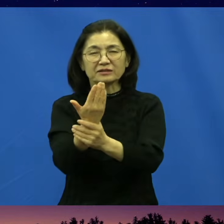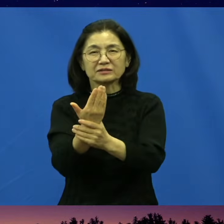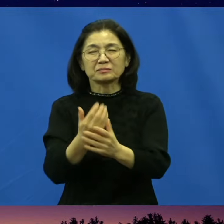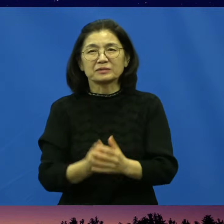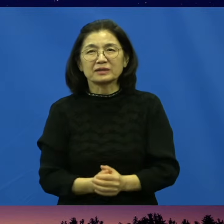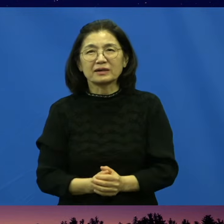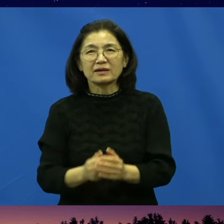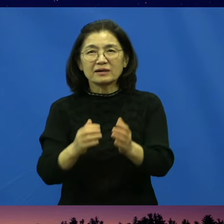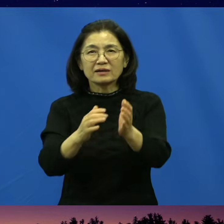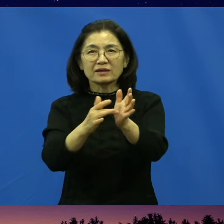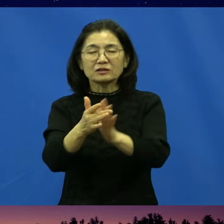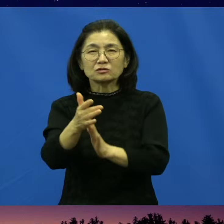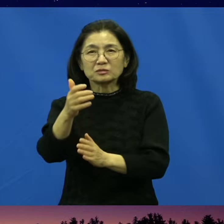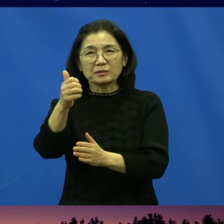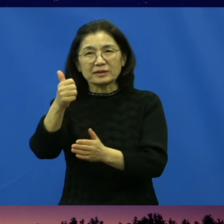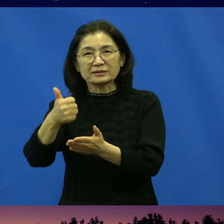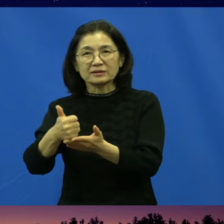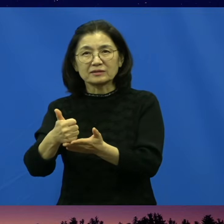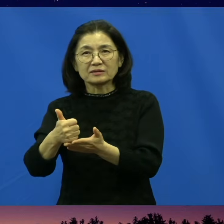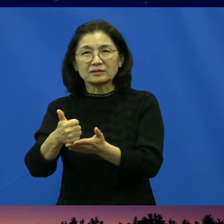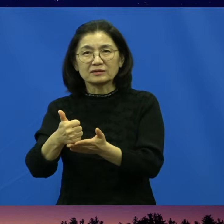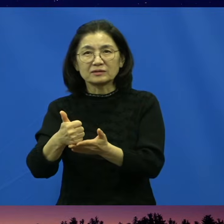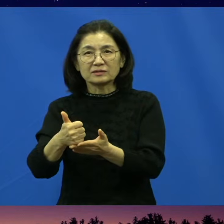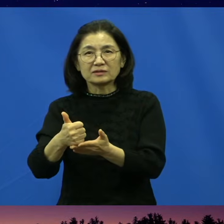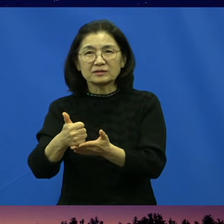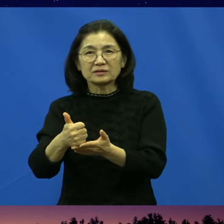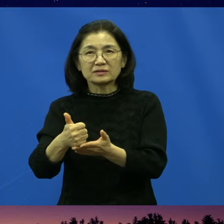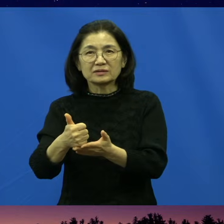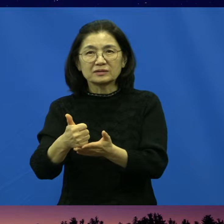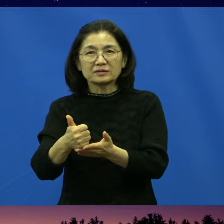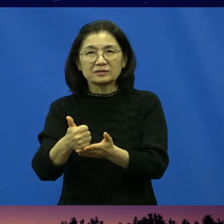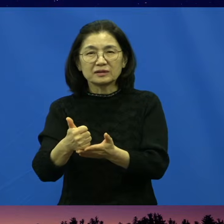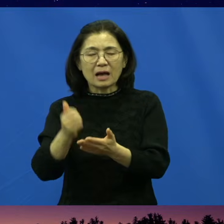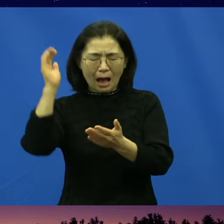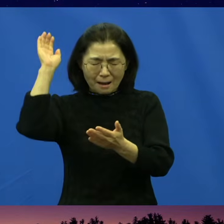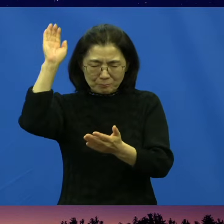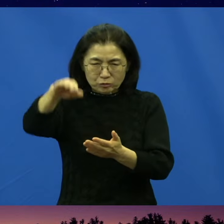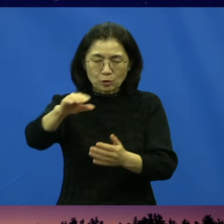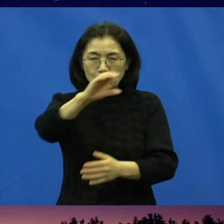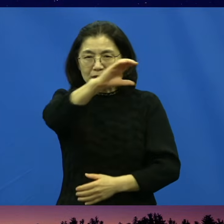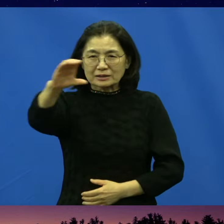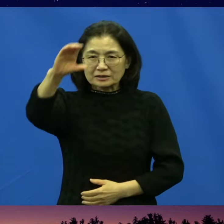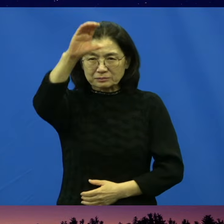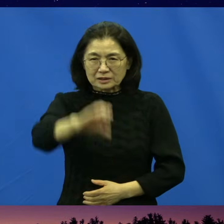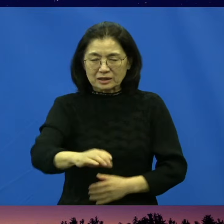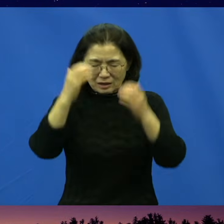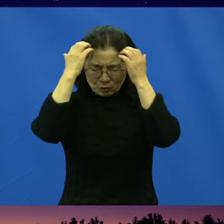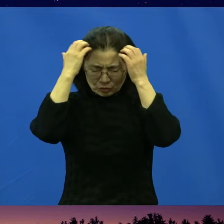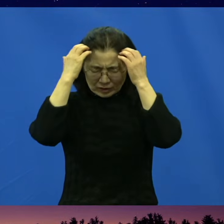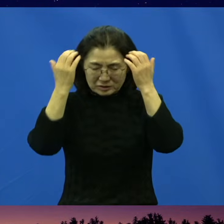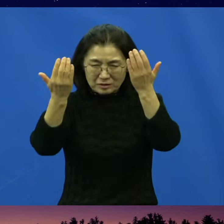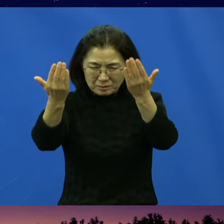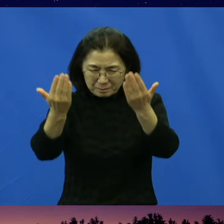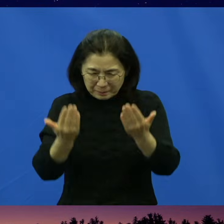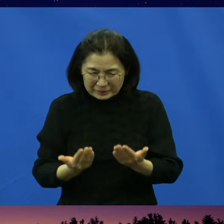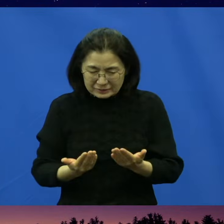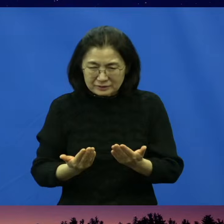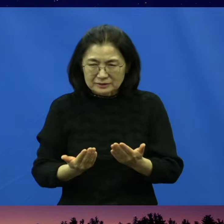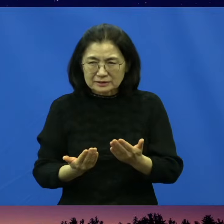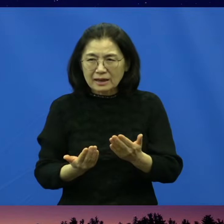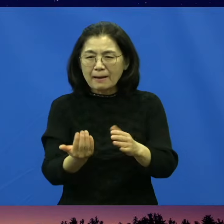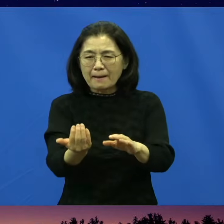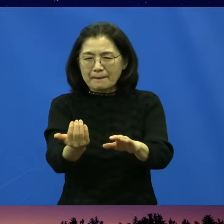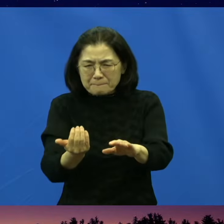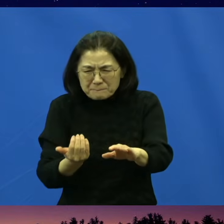그런데 예수님께서 이렇게 순환 예고를 3번이나 하셨음에도 불구하고 제자들은 마치